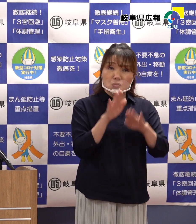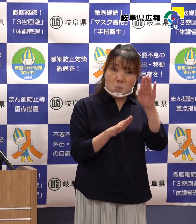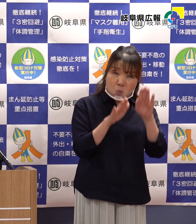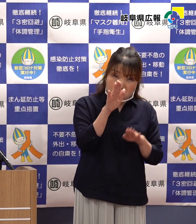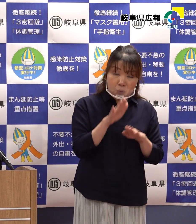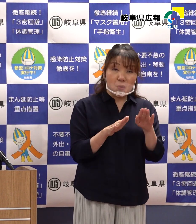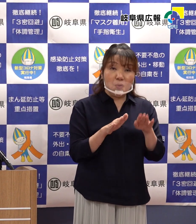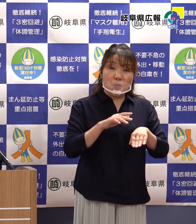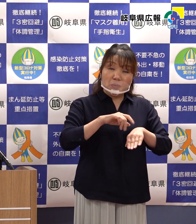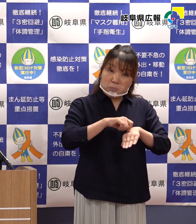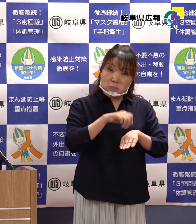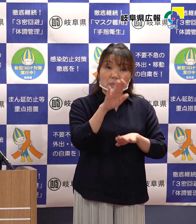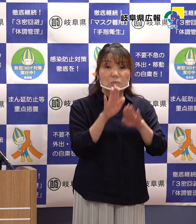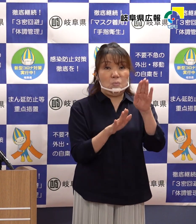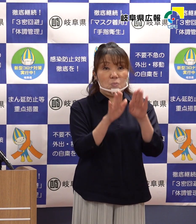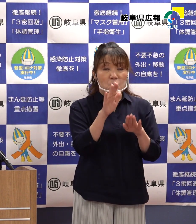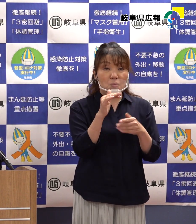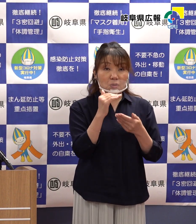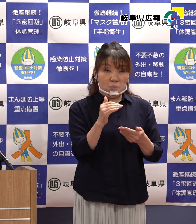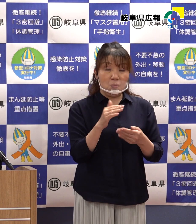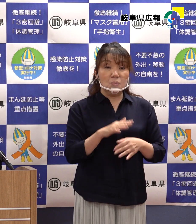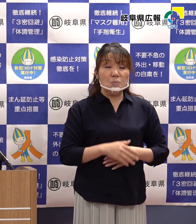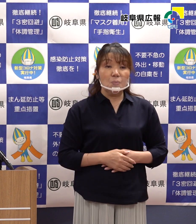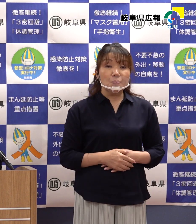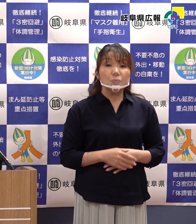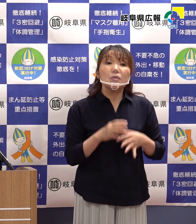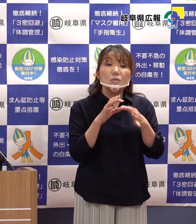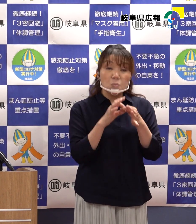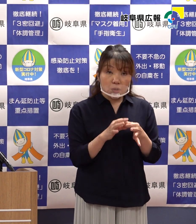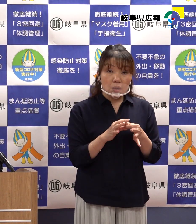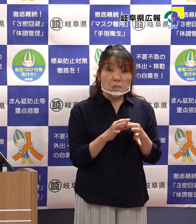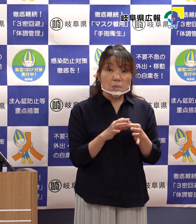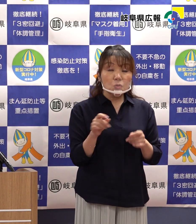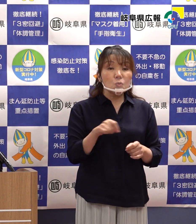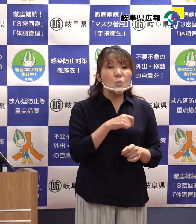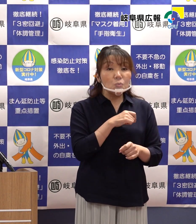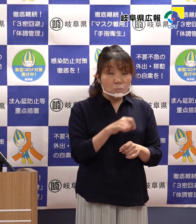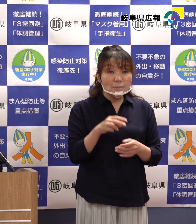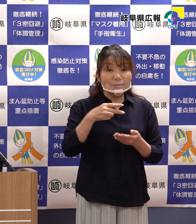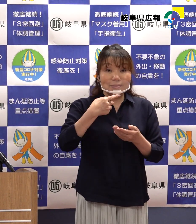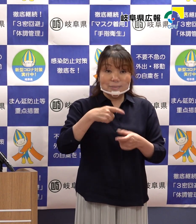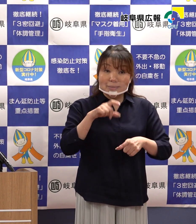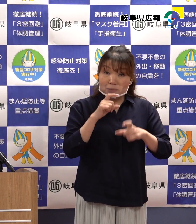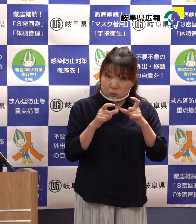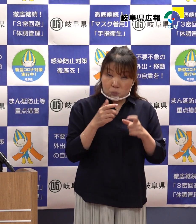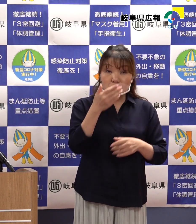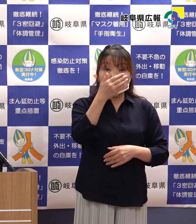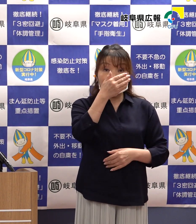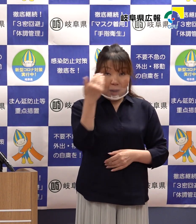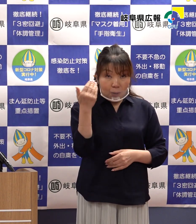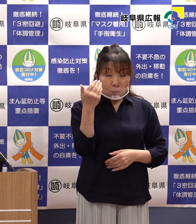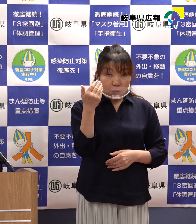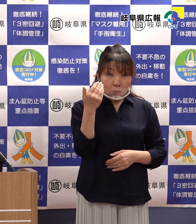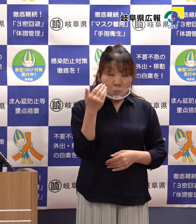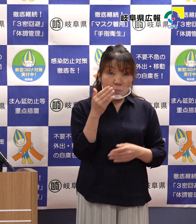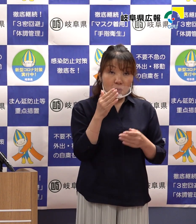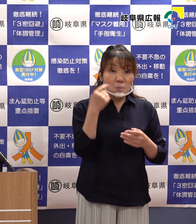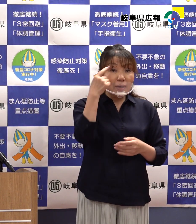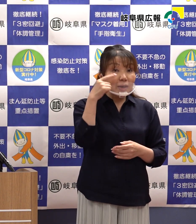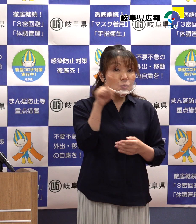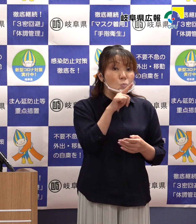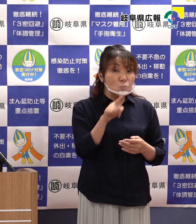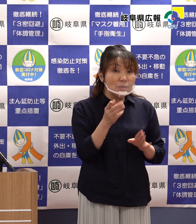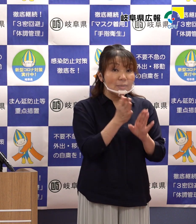刻な事態であるということですから、特に飲食、若者、それから外国人県民